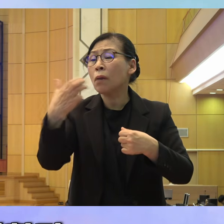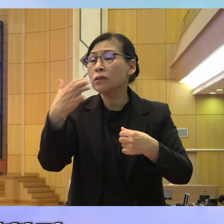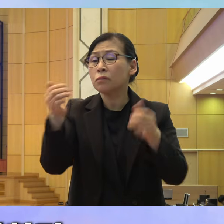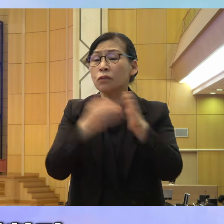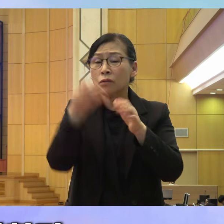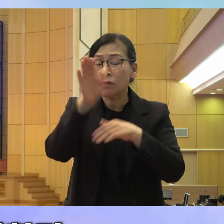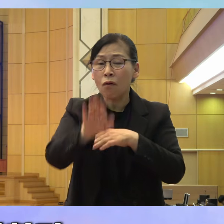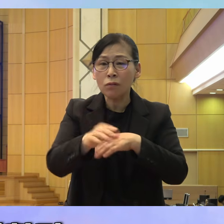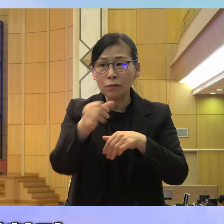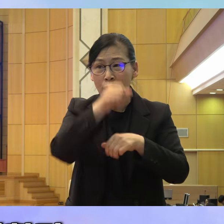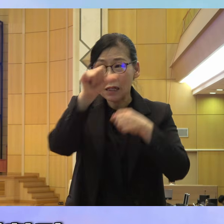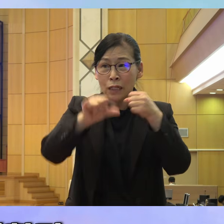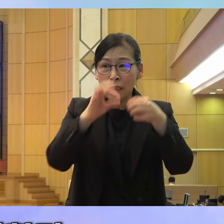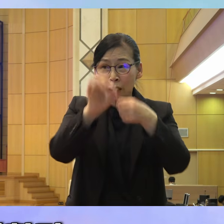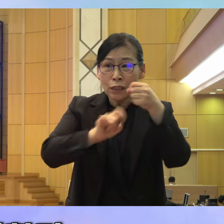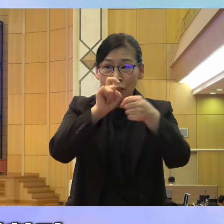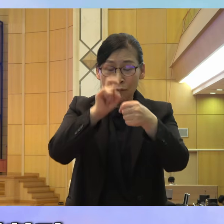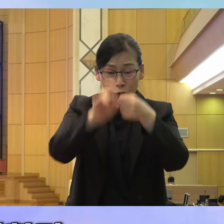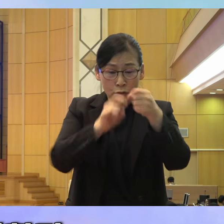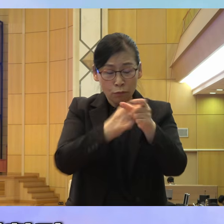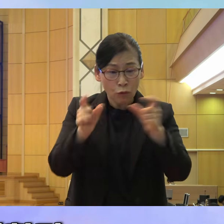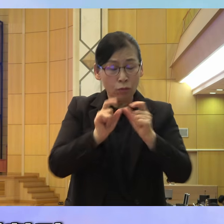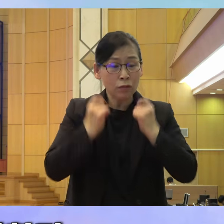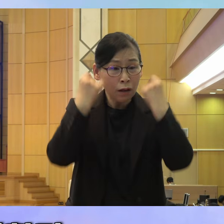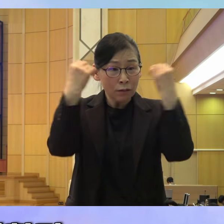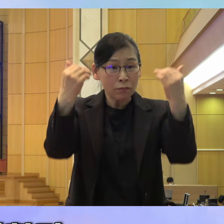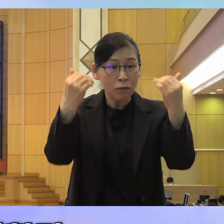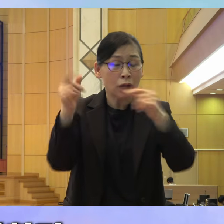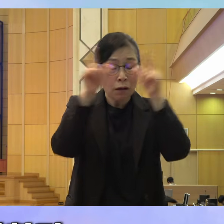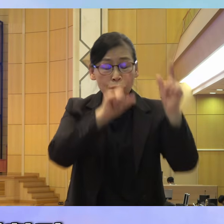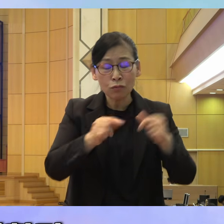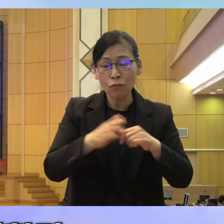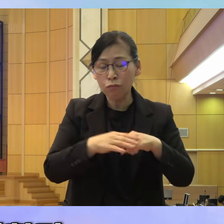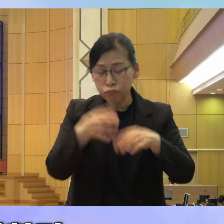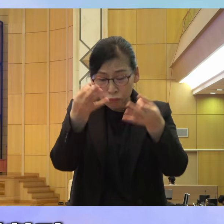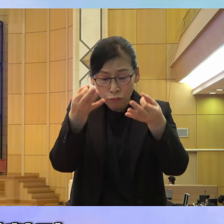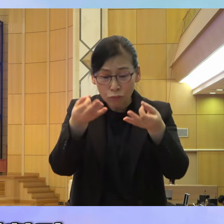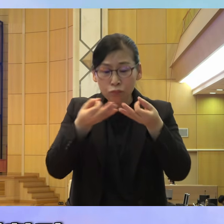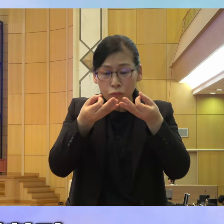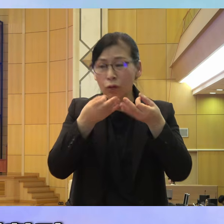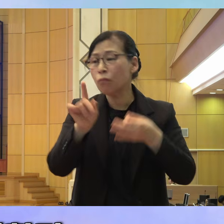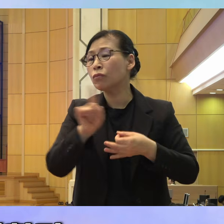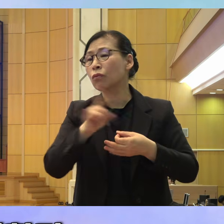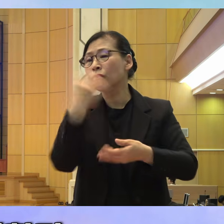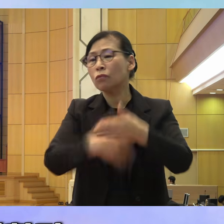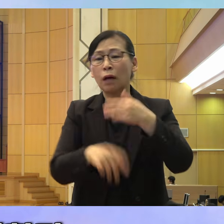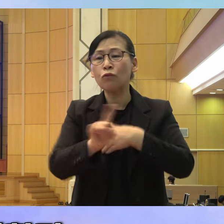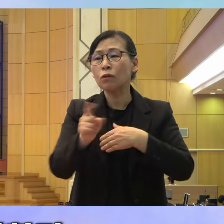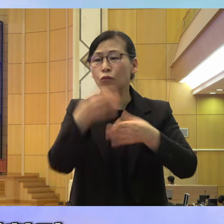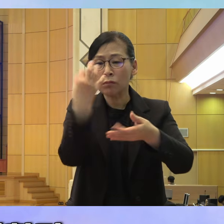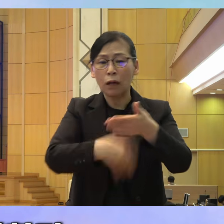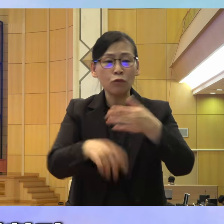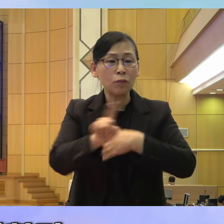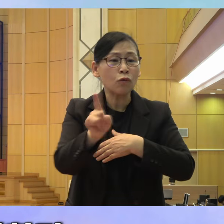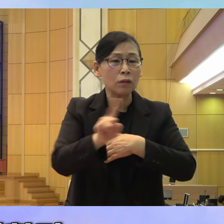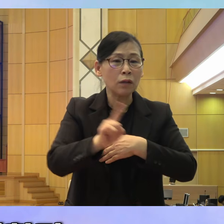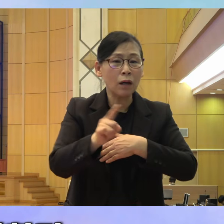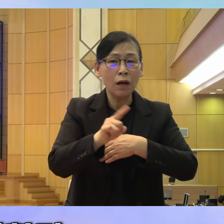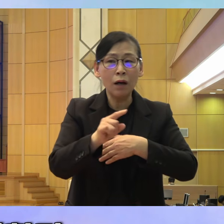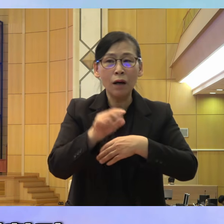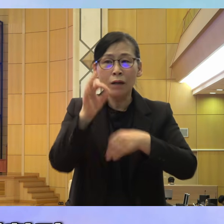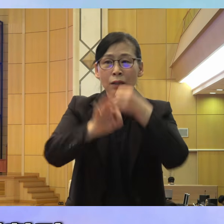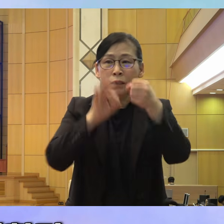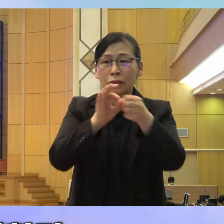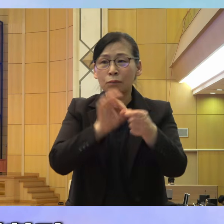했으나 10년 더 살았다는 것이 뭐가 대수냐 이거예요. 10년 더 살았더니 더 사는